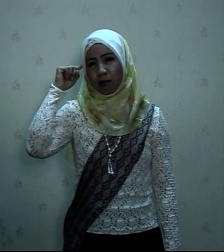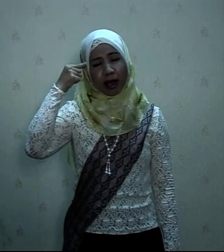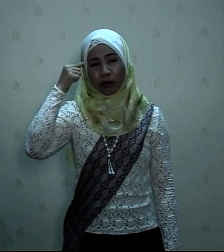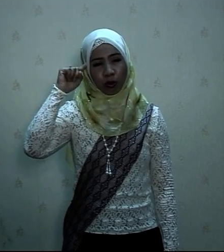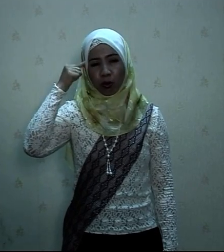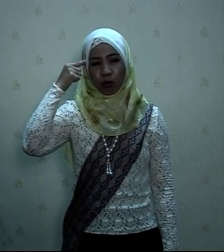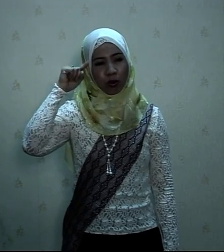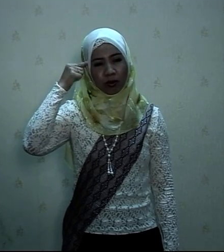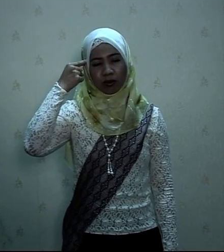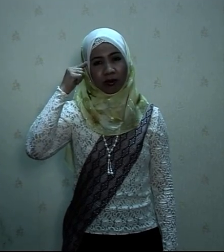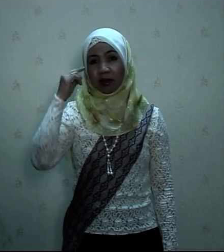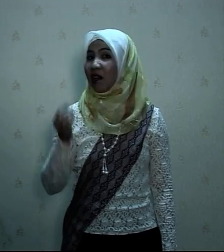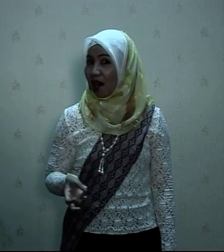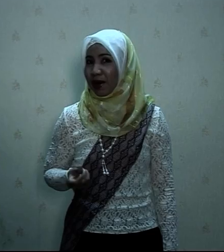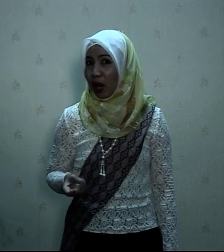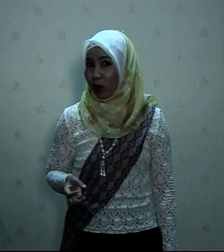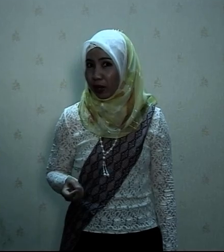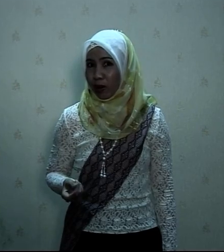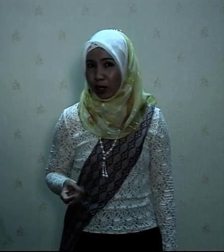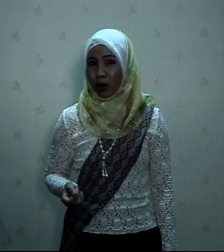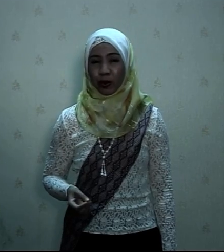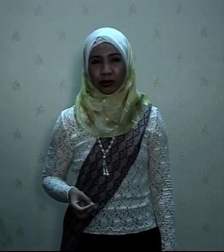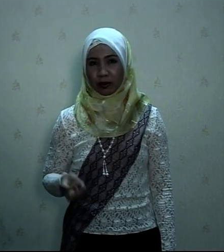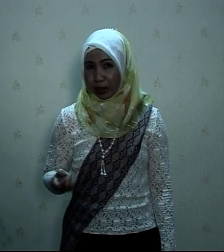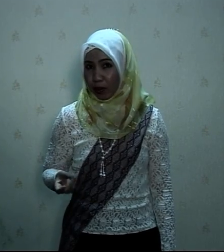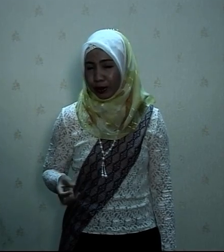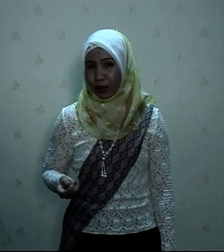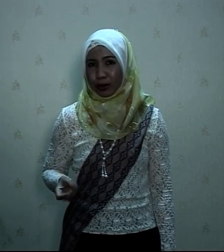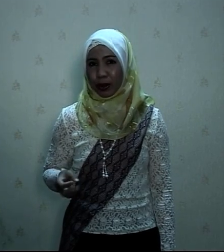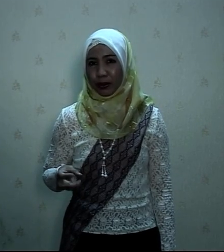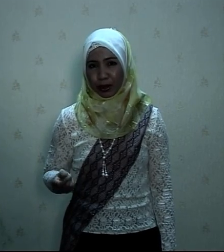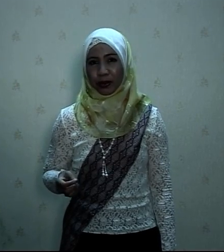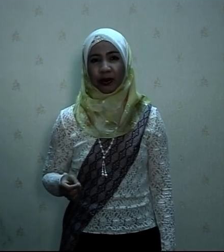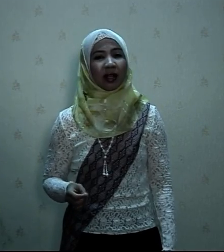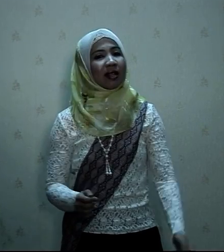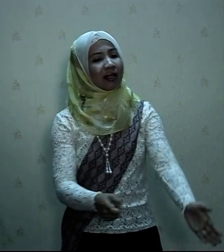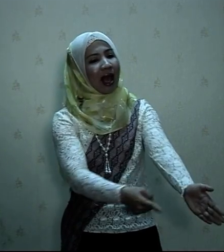ไม่รู้เร็วเร็วเร็วเร็วเร็วเร็วเร็วช้า